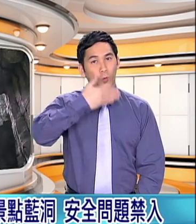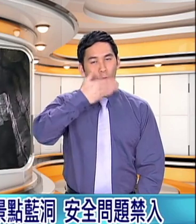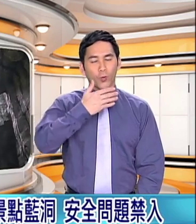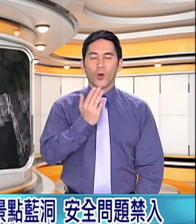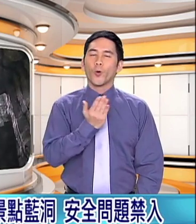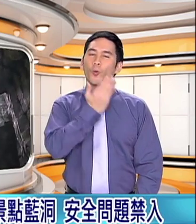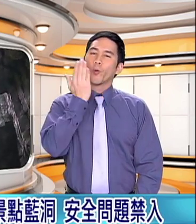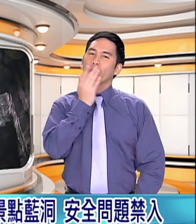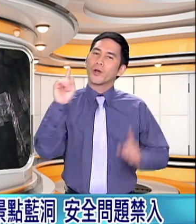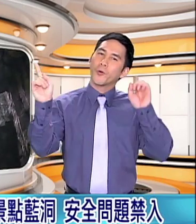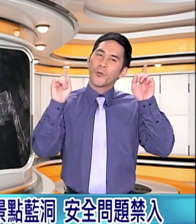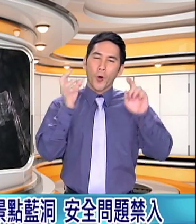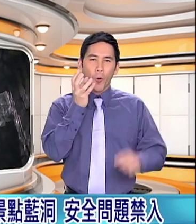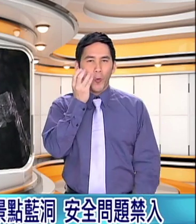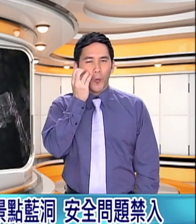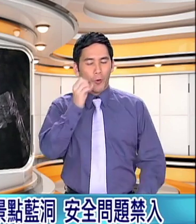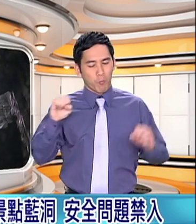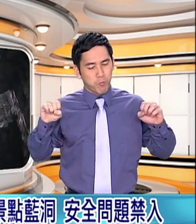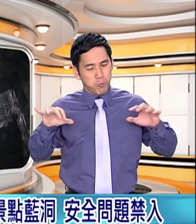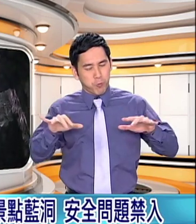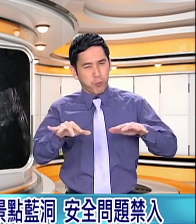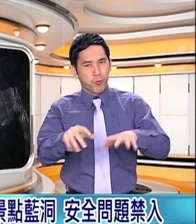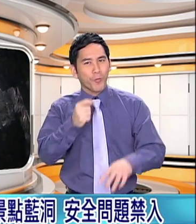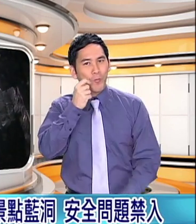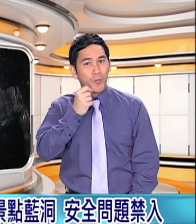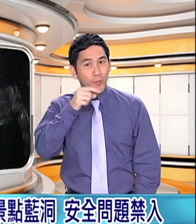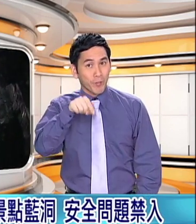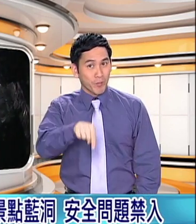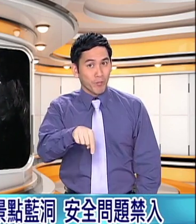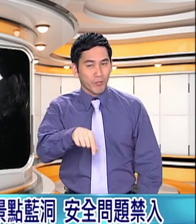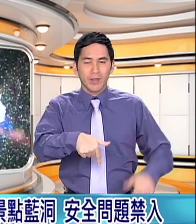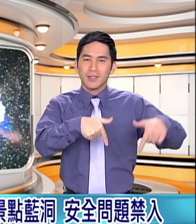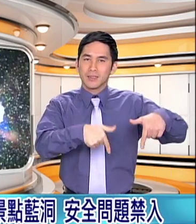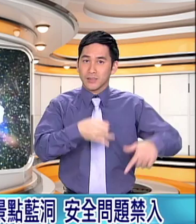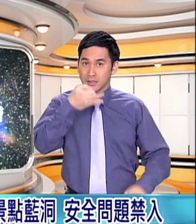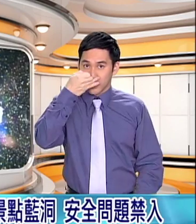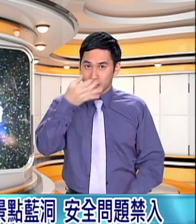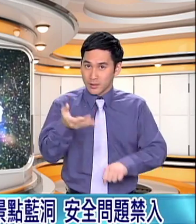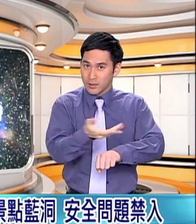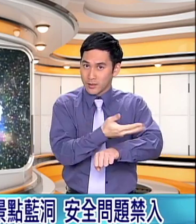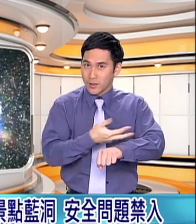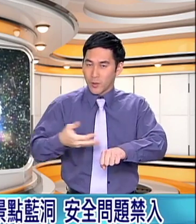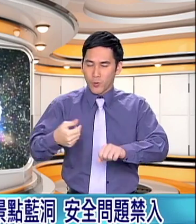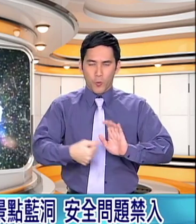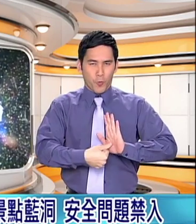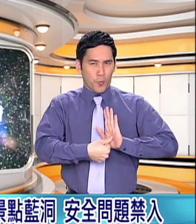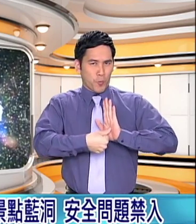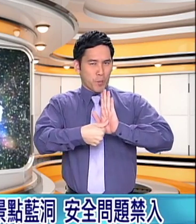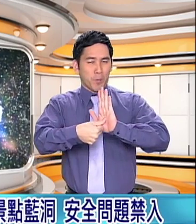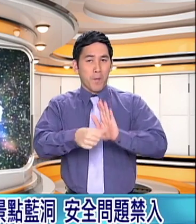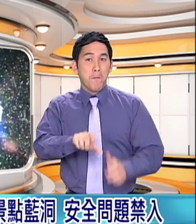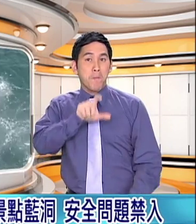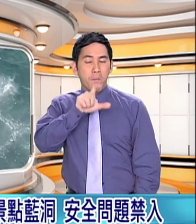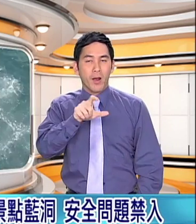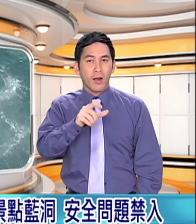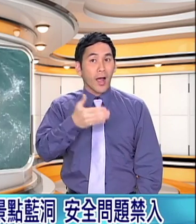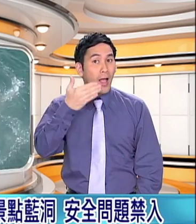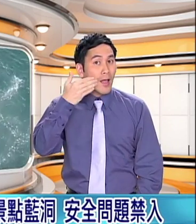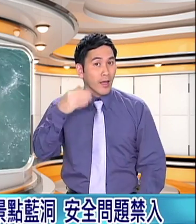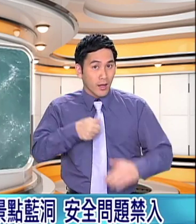澎湖的热门观光景点西极岛的蓝洞，因为安全方面的考量，从这个月